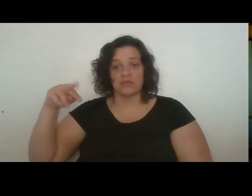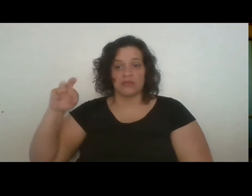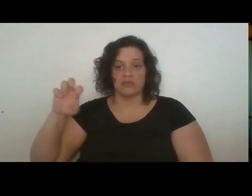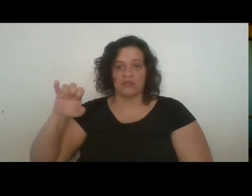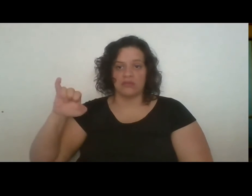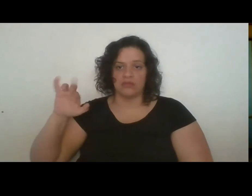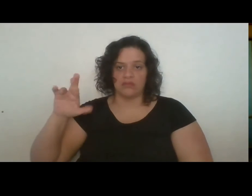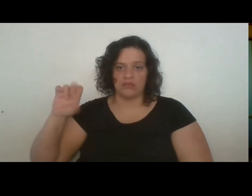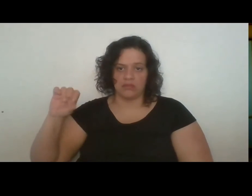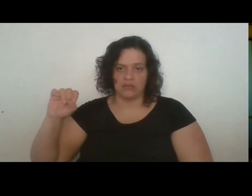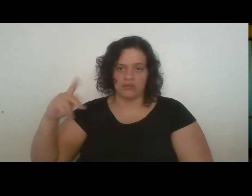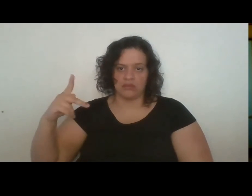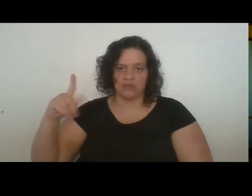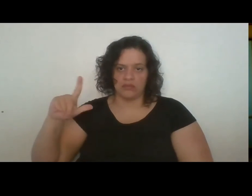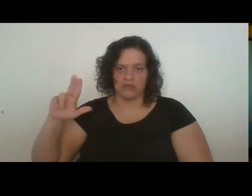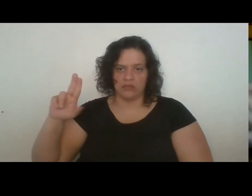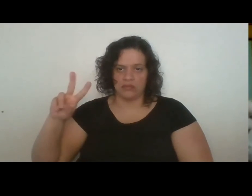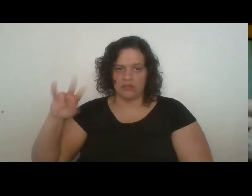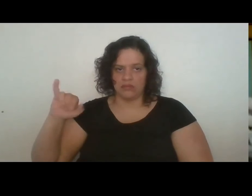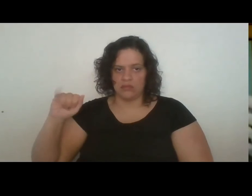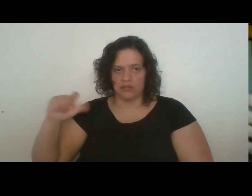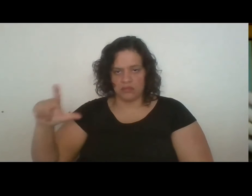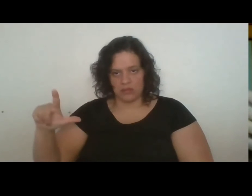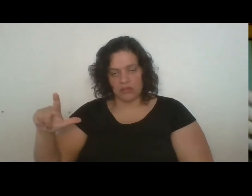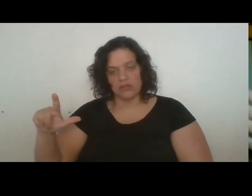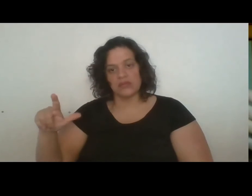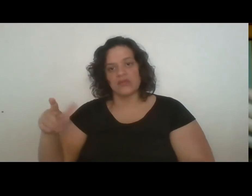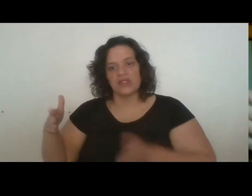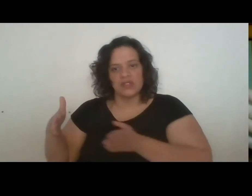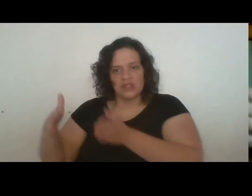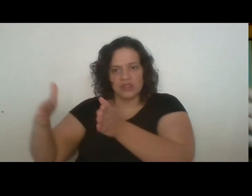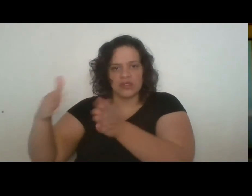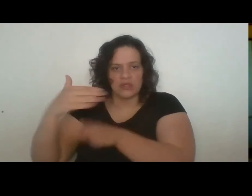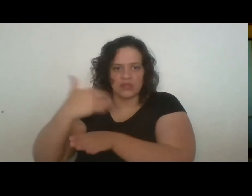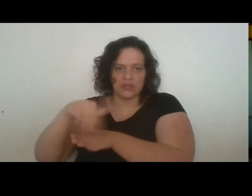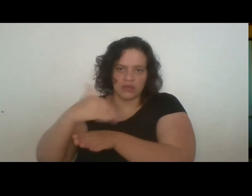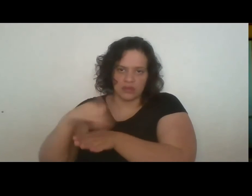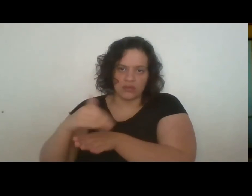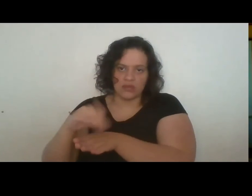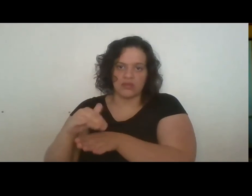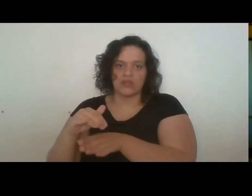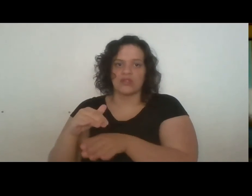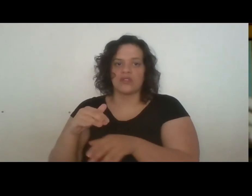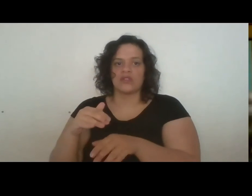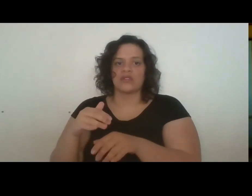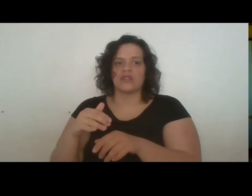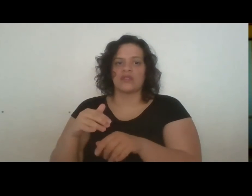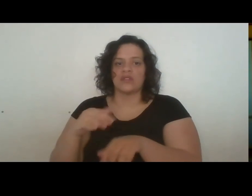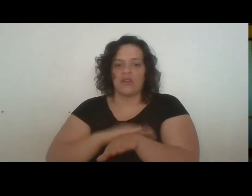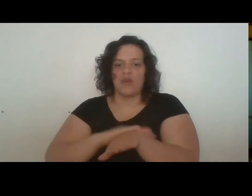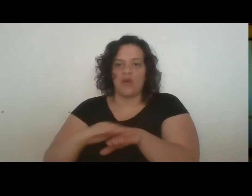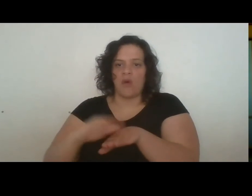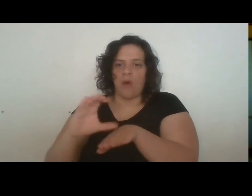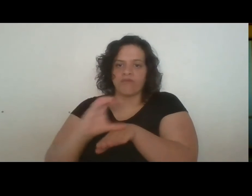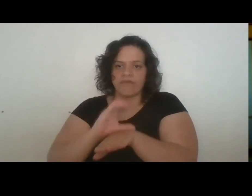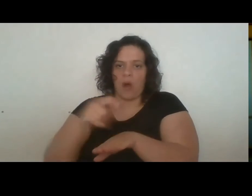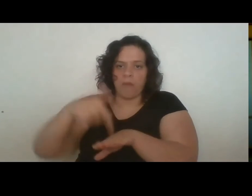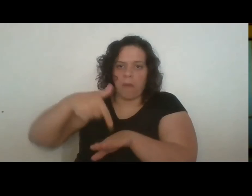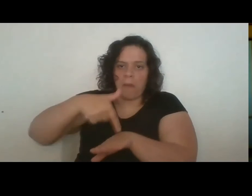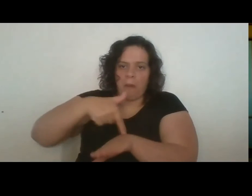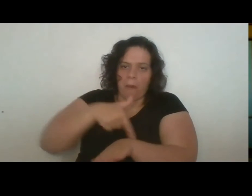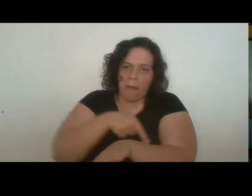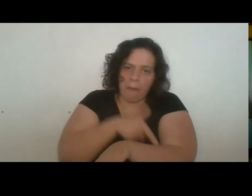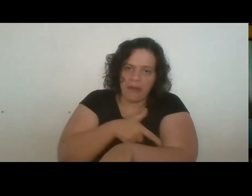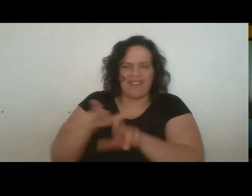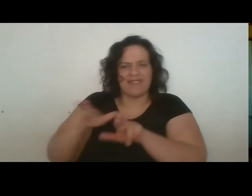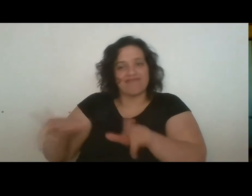numa calçada, a gente está falando de uma coisa. Num pavimento de rolagem é outro, é asfalto, tem que quebrar o asfalto, tem